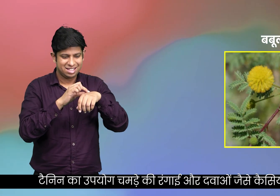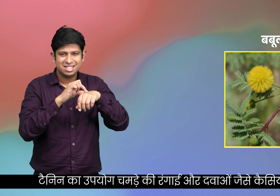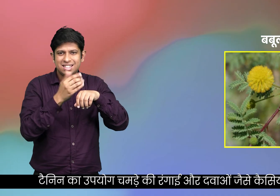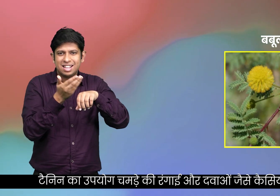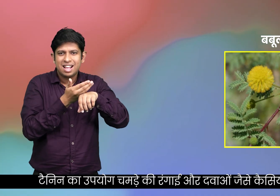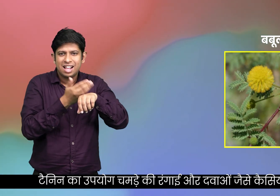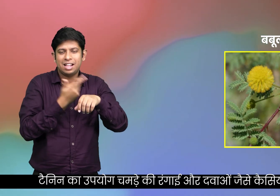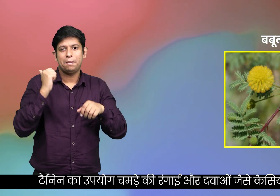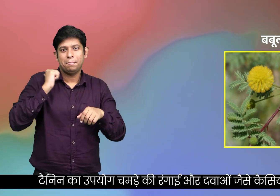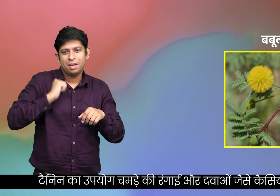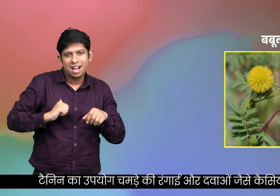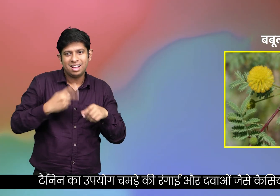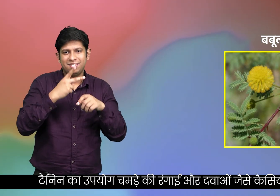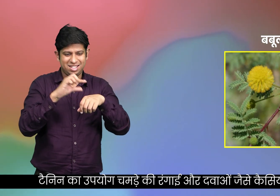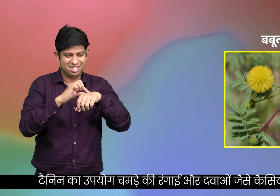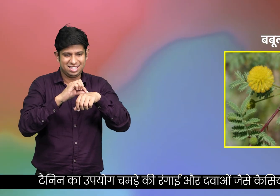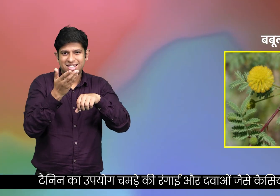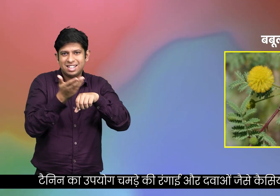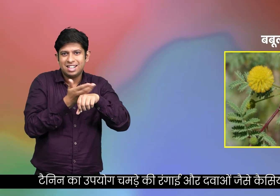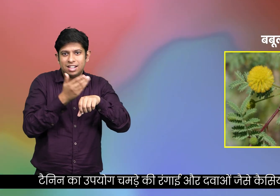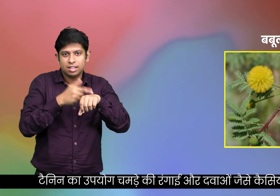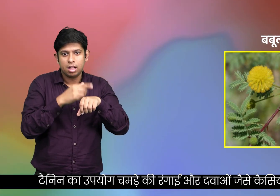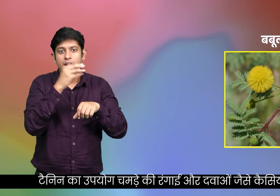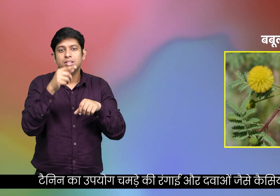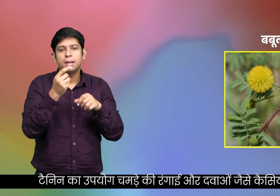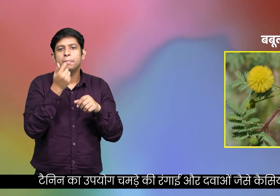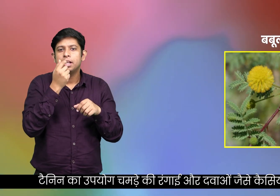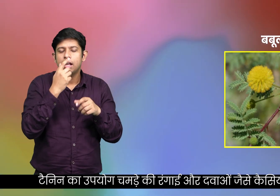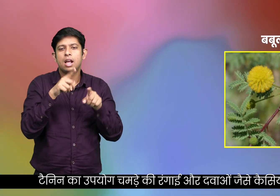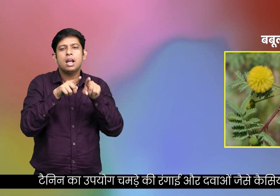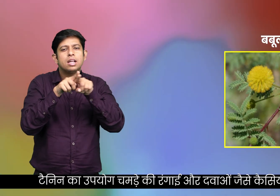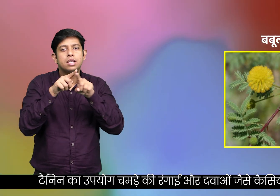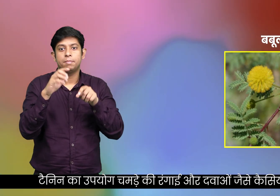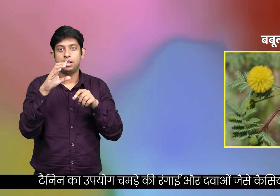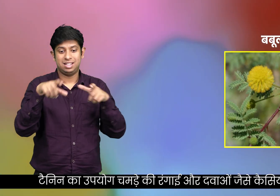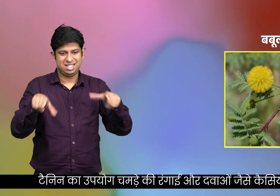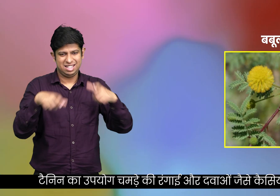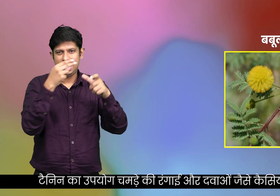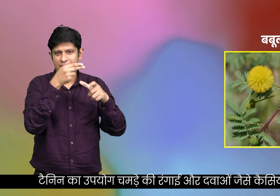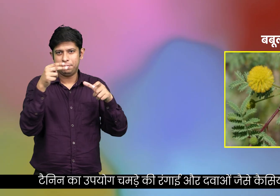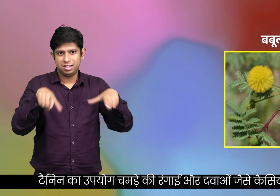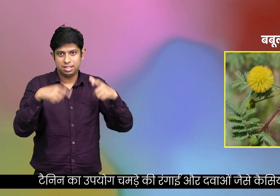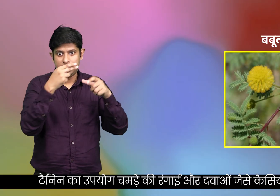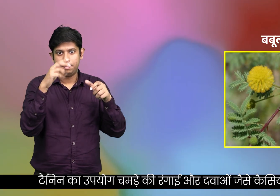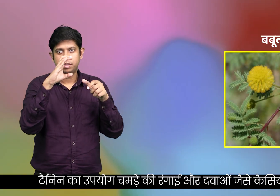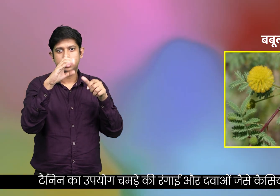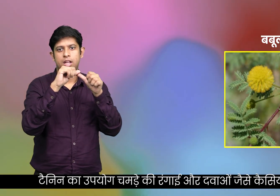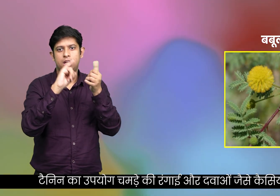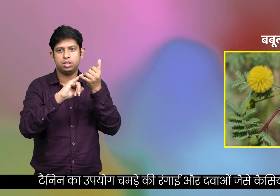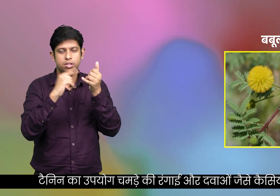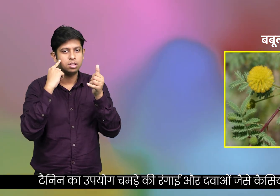और दवाइयों जैसे कैसिया बबुल में किए जाते हैं।